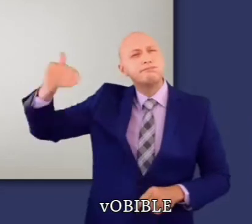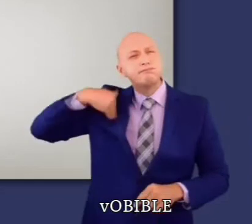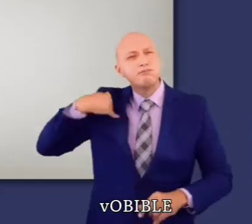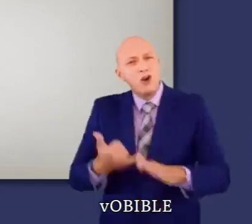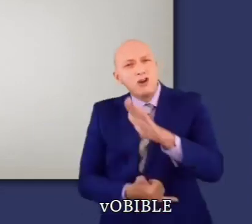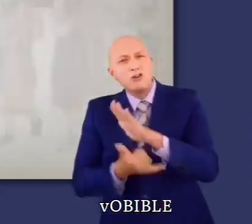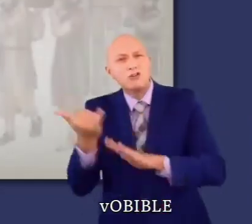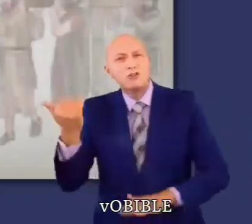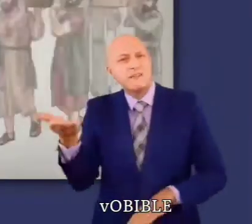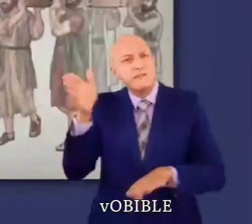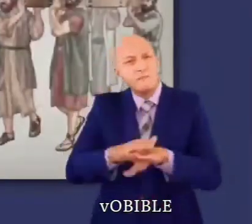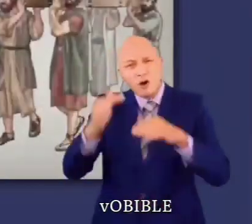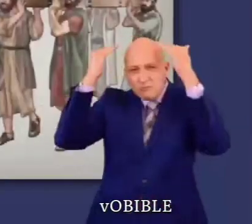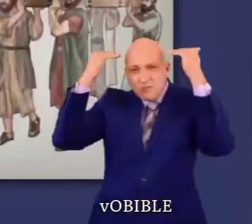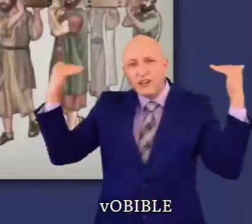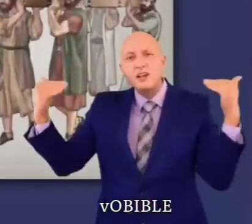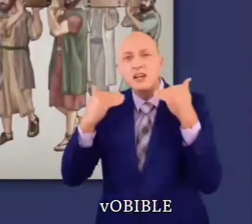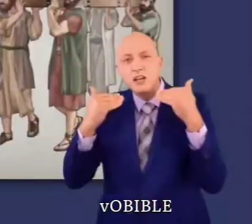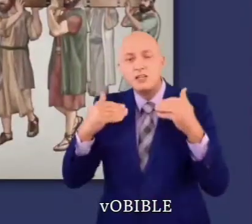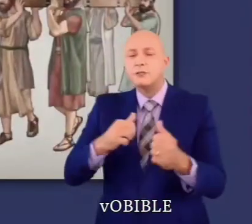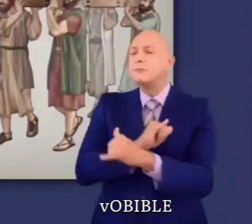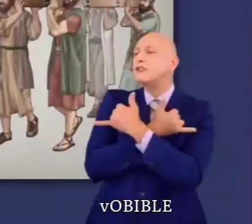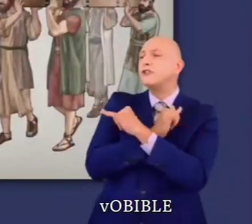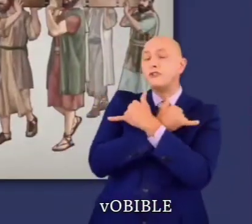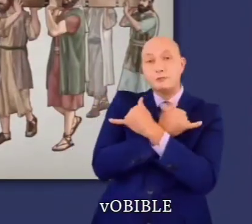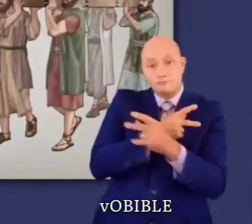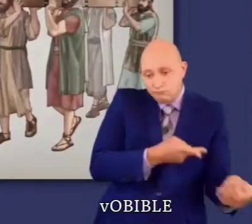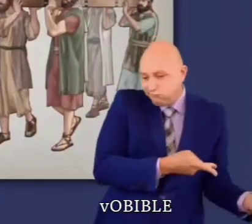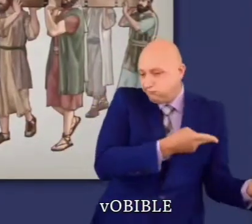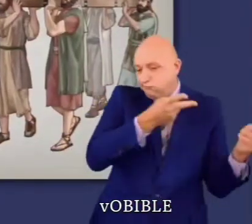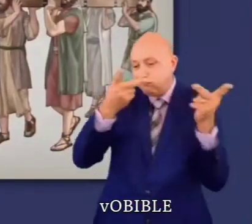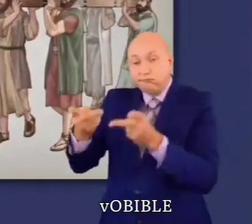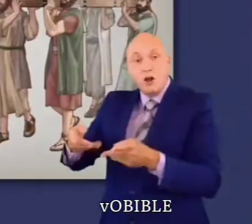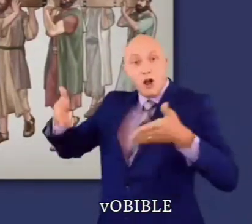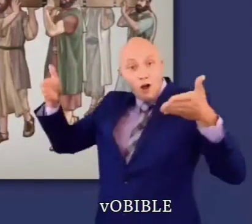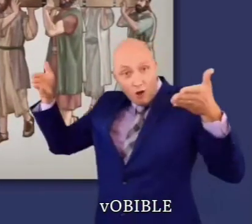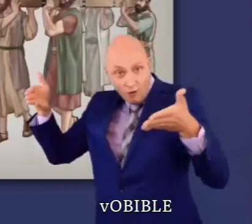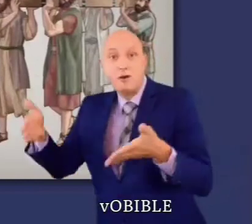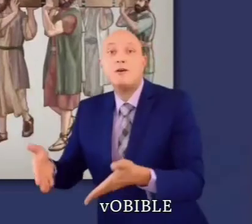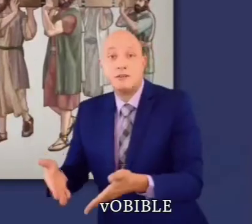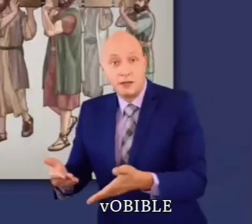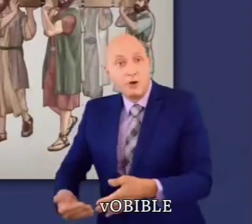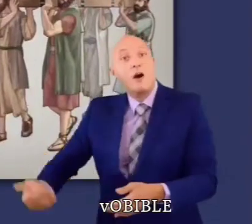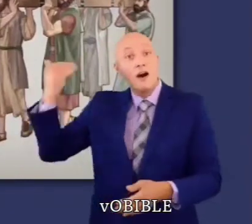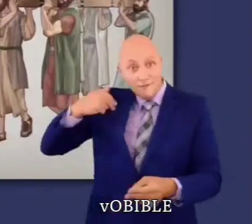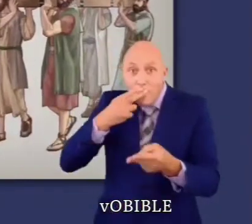leur héritage à l'est du Jourdain. Les